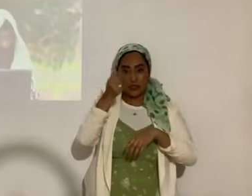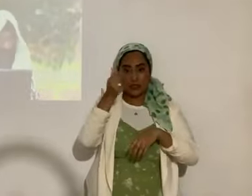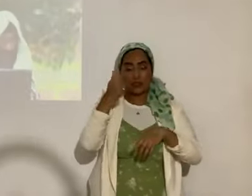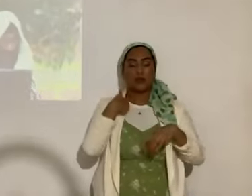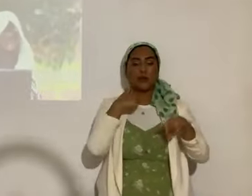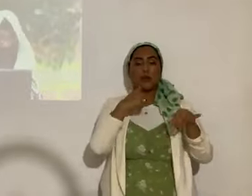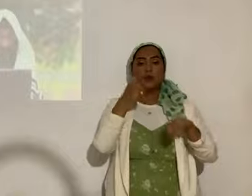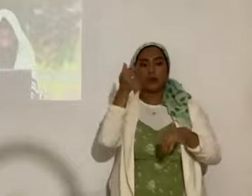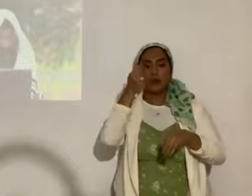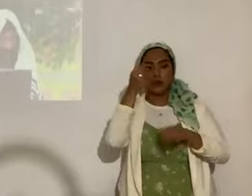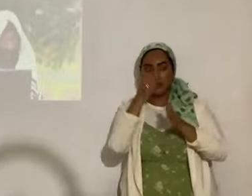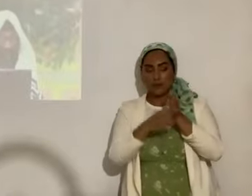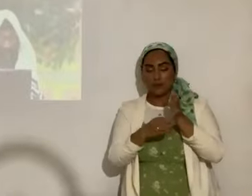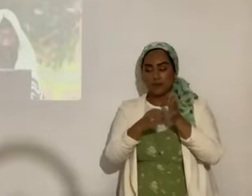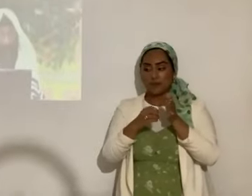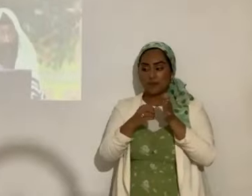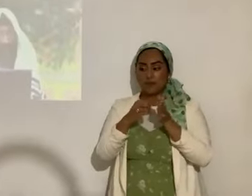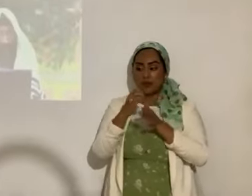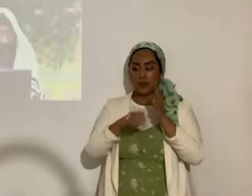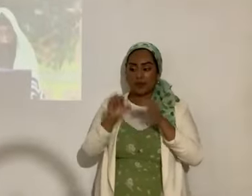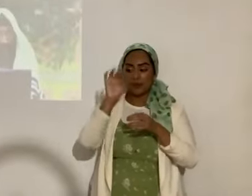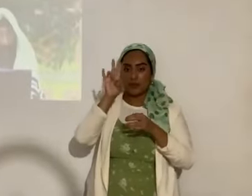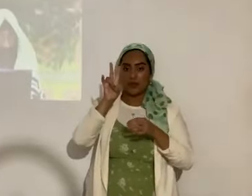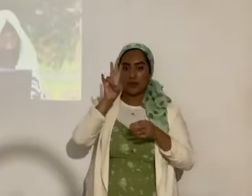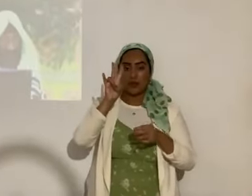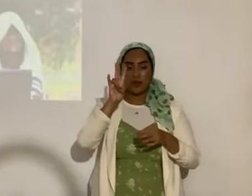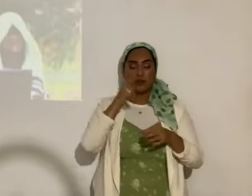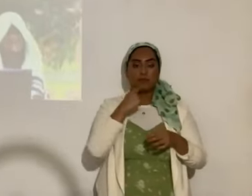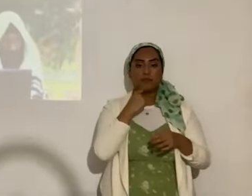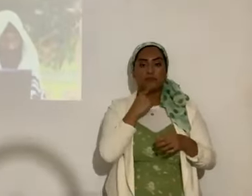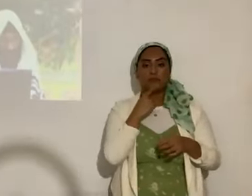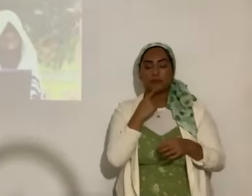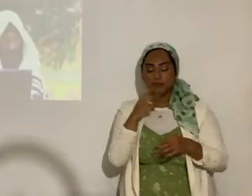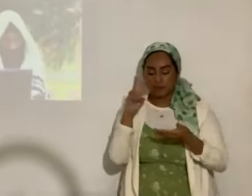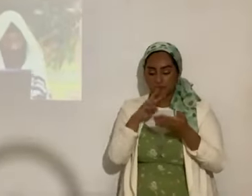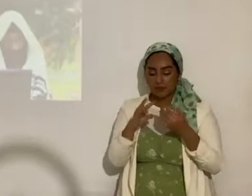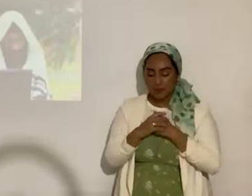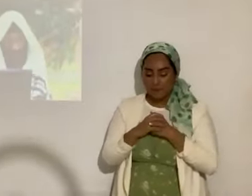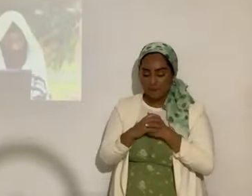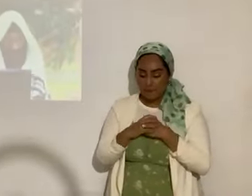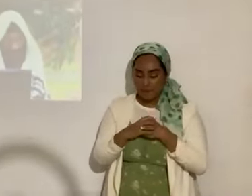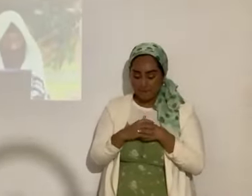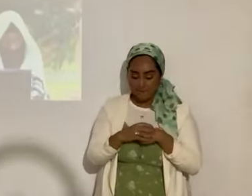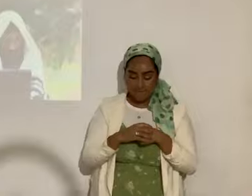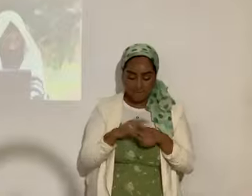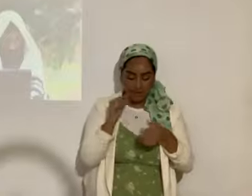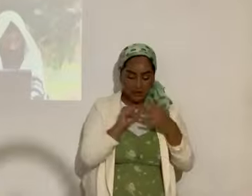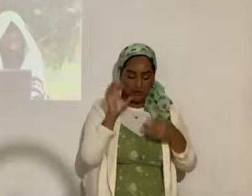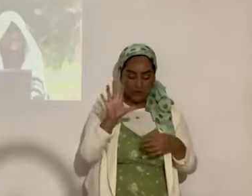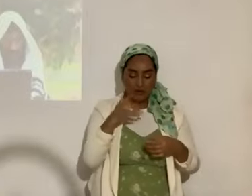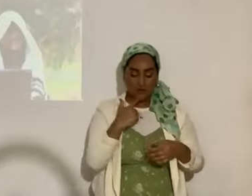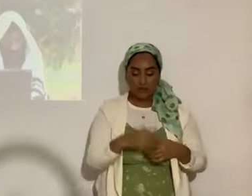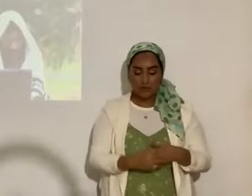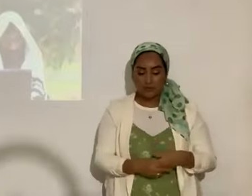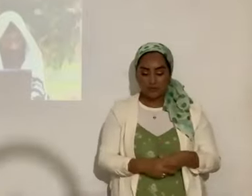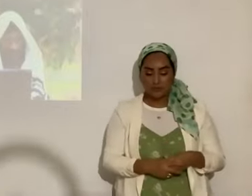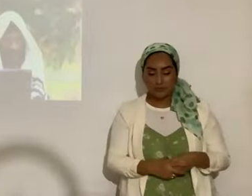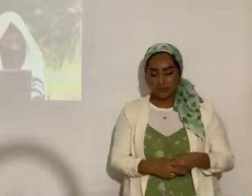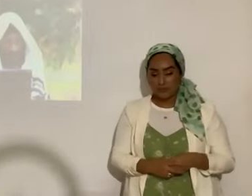en el capítulo ahí mismo en el verso 7 dice o vamos a leer adelante dice el verso cinco dice